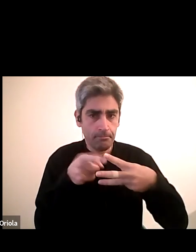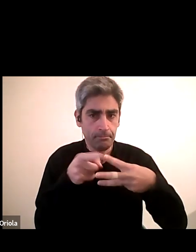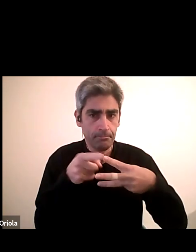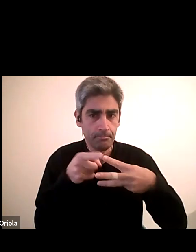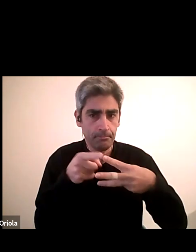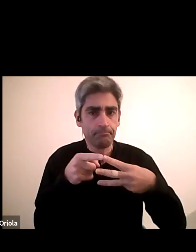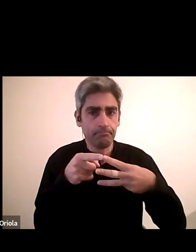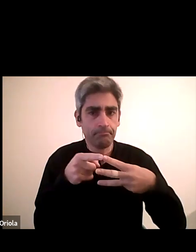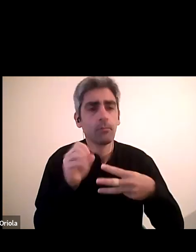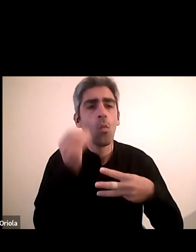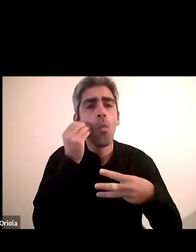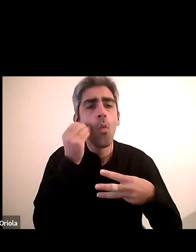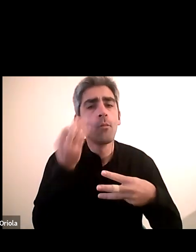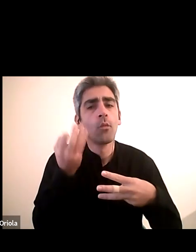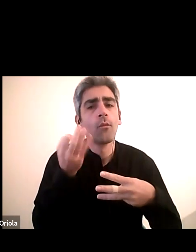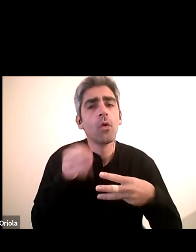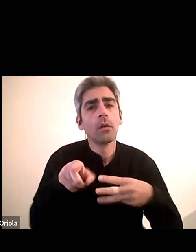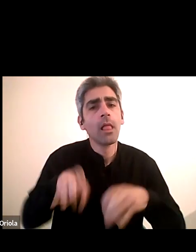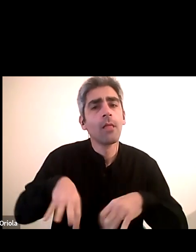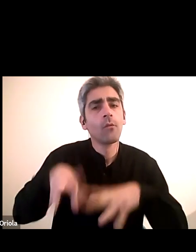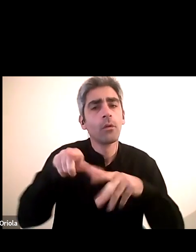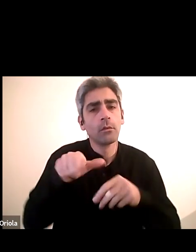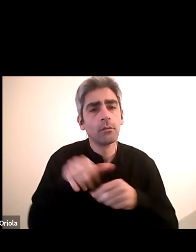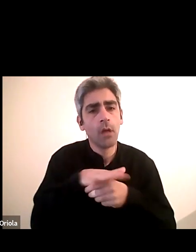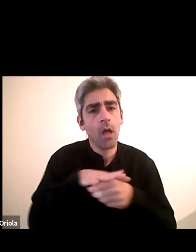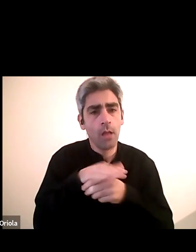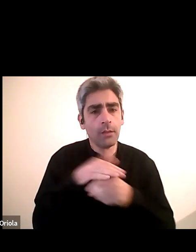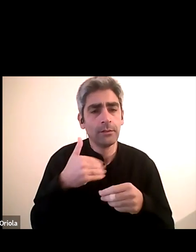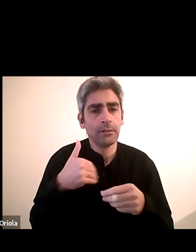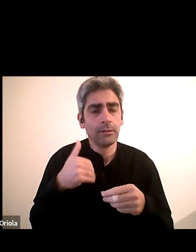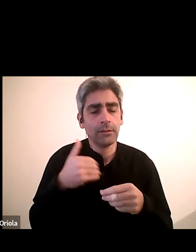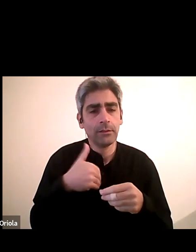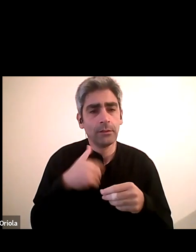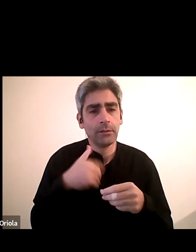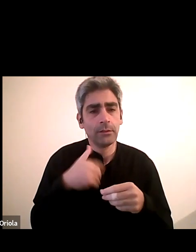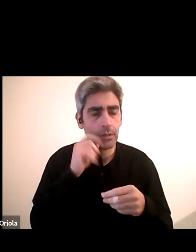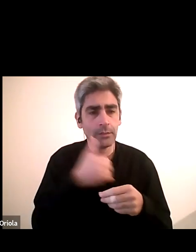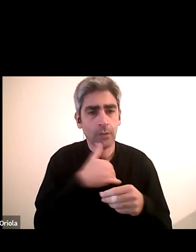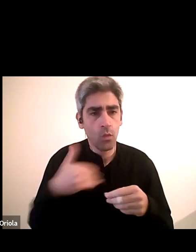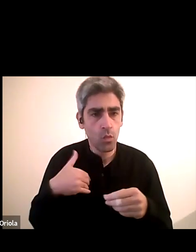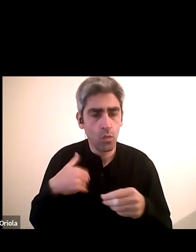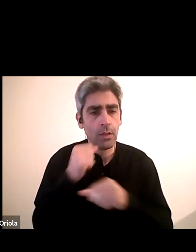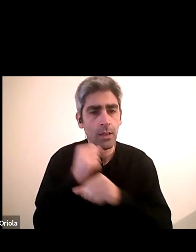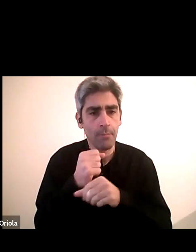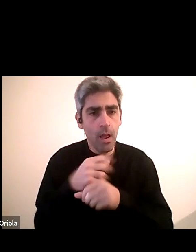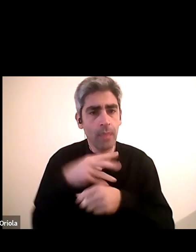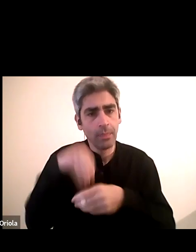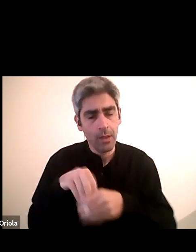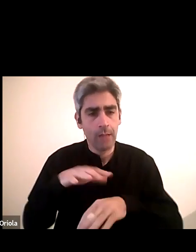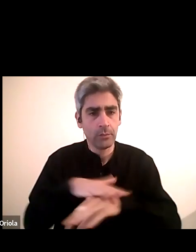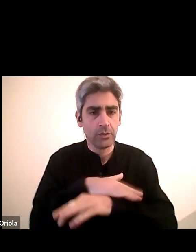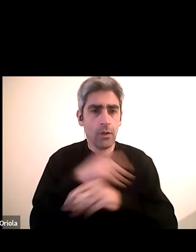sobre como é que as coisas evoluíram em matéria de segurança e saúde do trabalho na administração pública. Depois, se